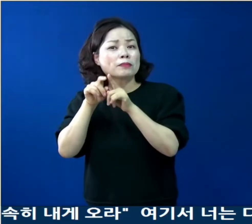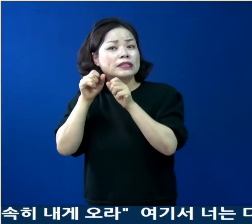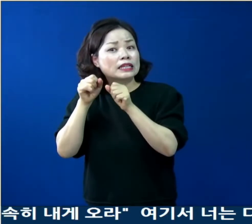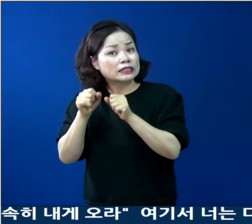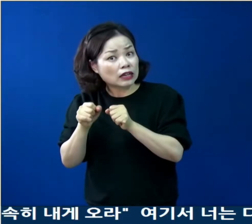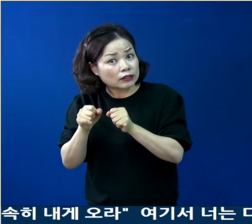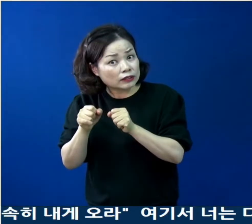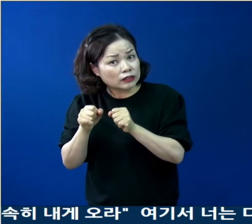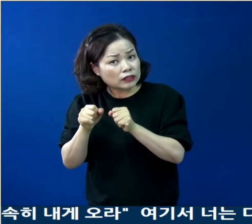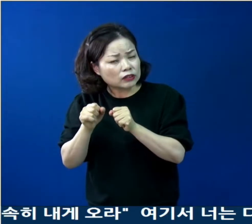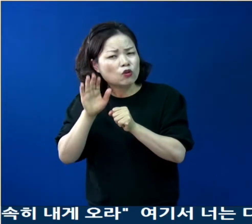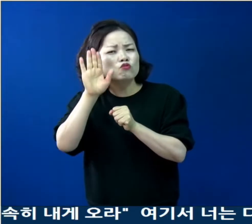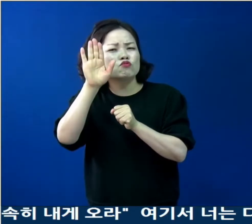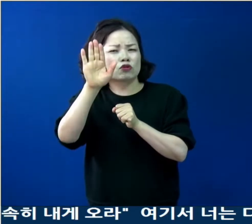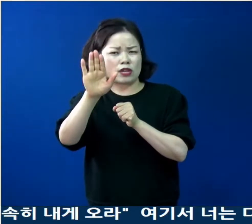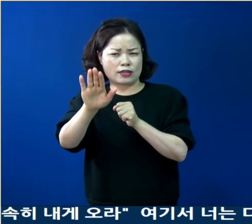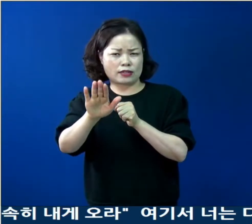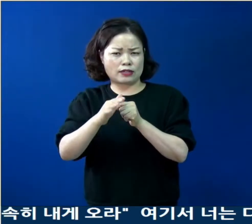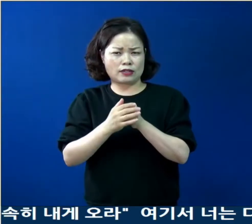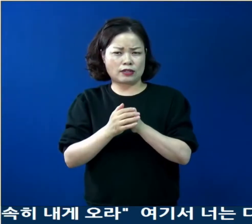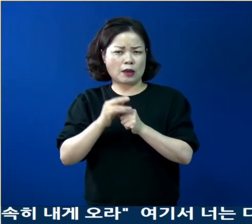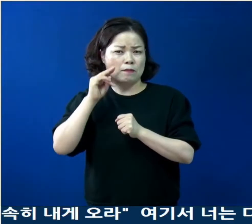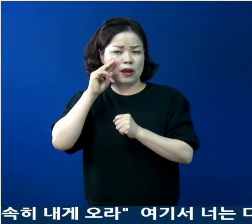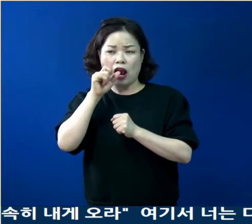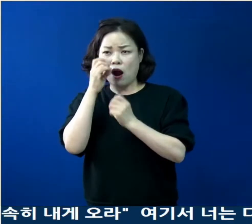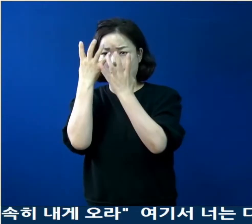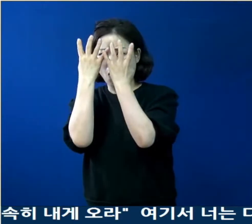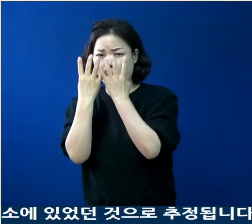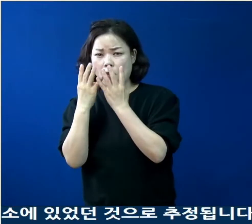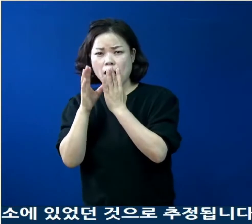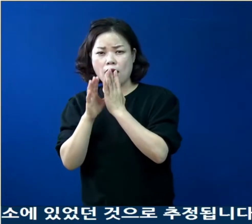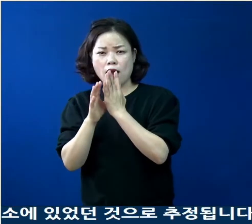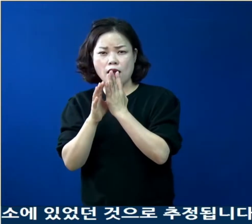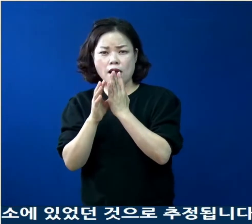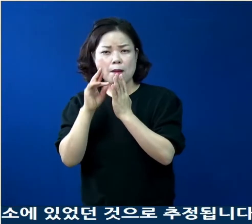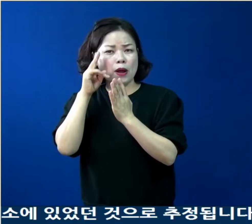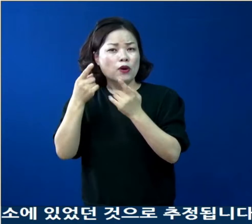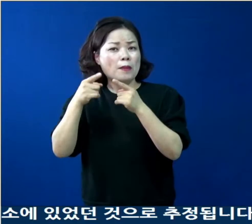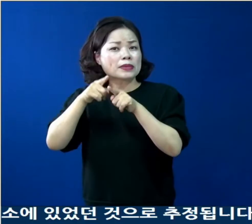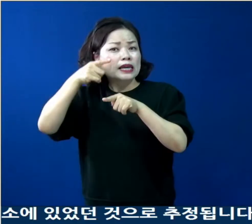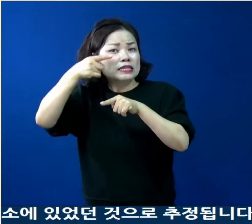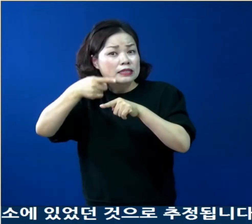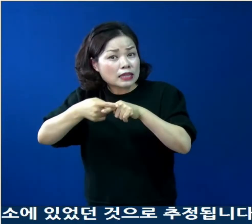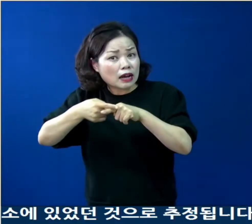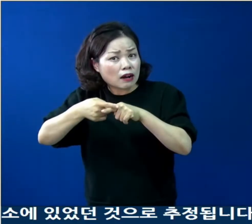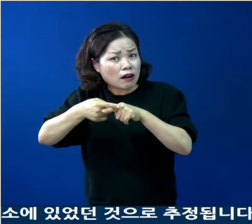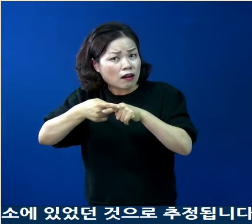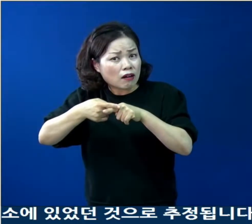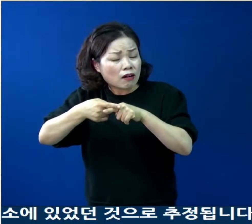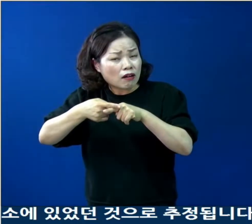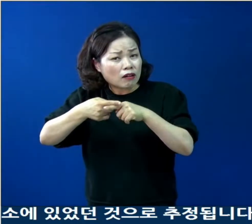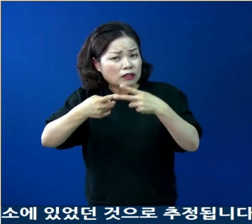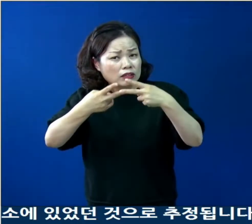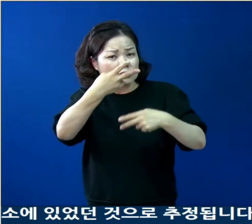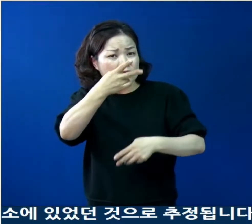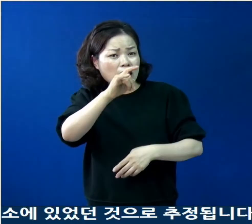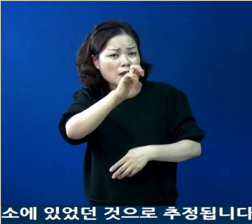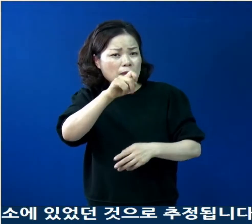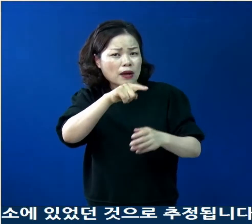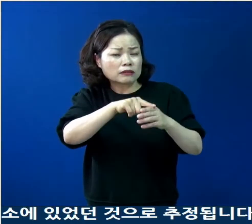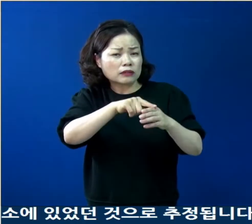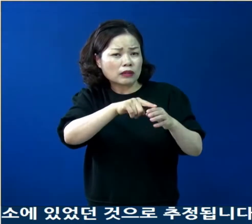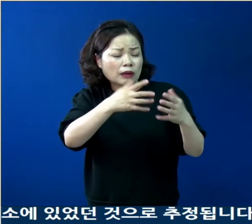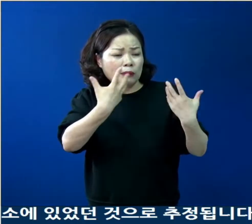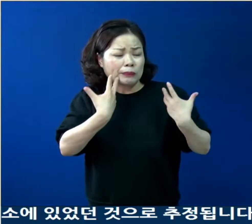있었는데 후에도 또 바울이 로마 감옥에 있을 때 바울과 함께 있다가 그런데 이 데마는 마지막에 실족을